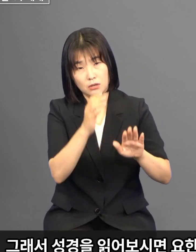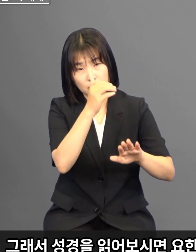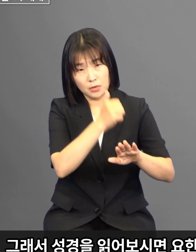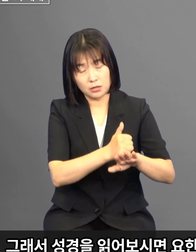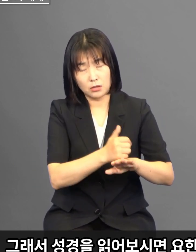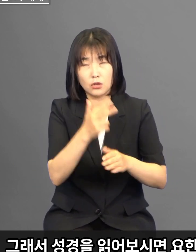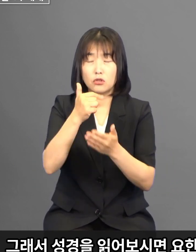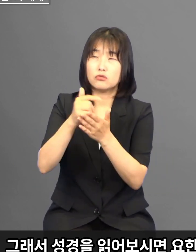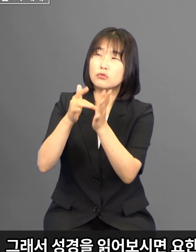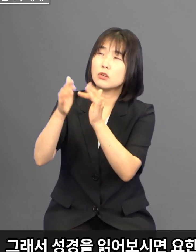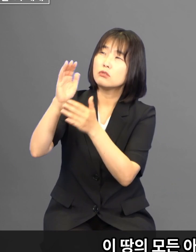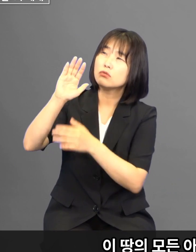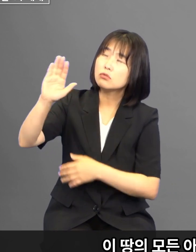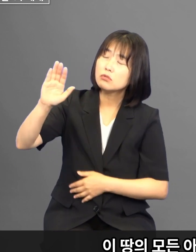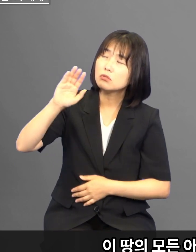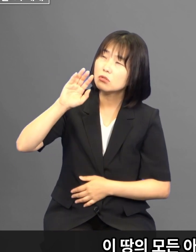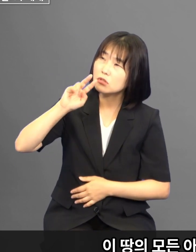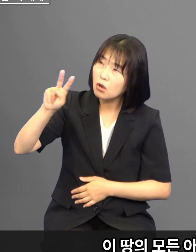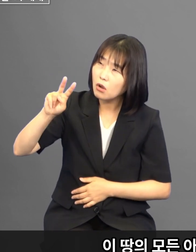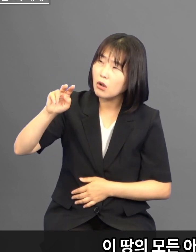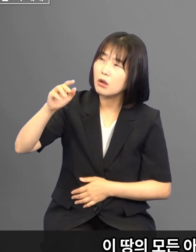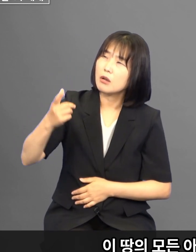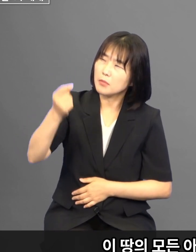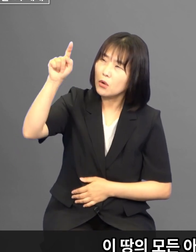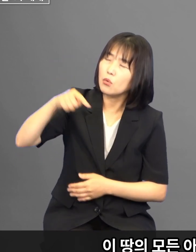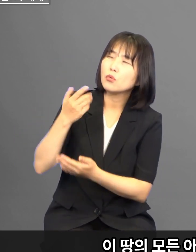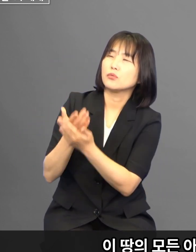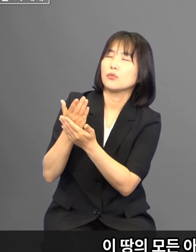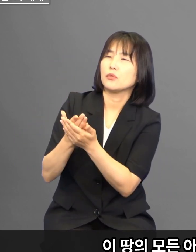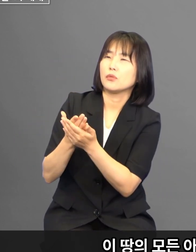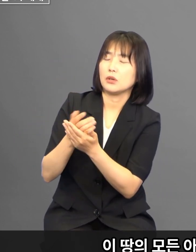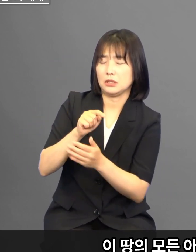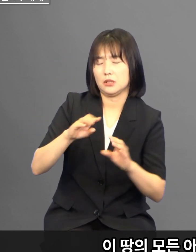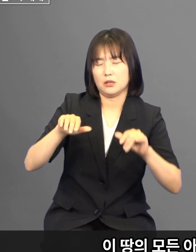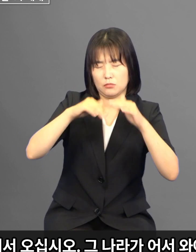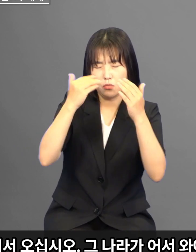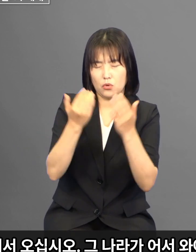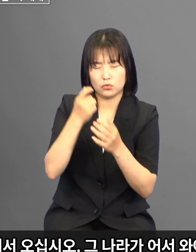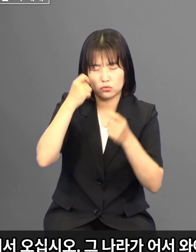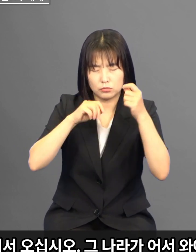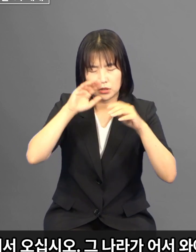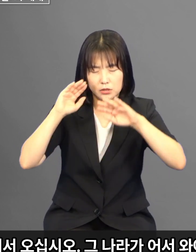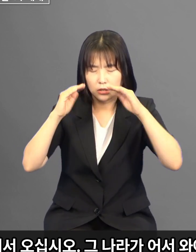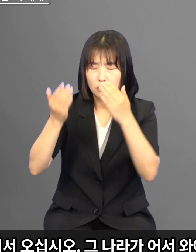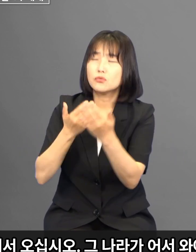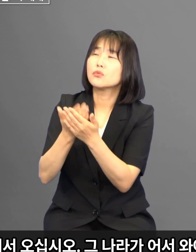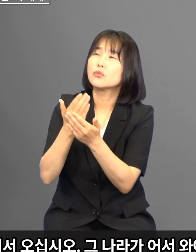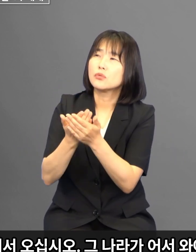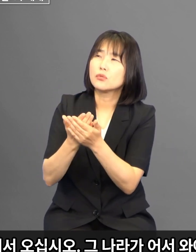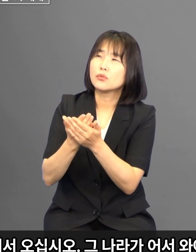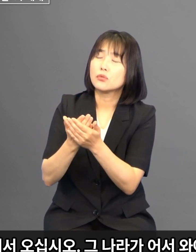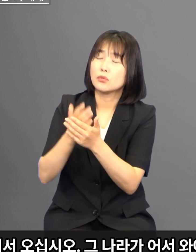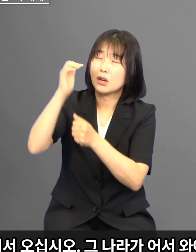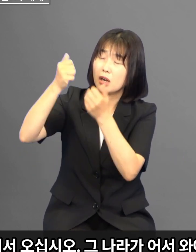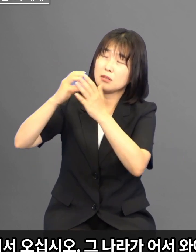어서 오십시오. 이 땅의 모든 아픔과 눈물을 닦아주십시오. 어서 오십시오. 그 나라가 어서 와야겠습니다.